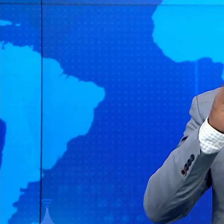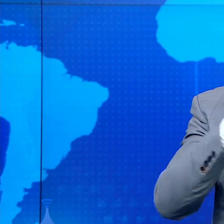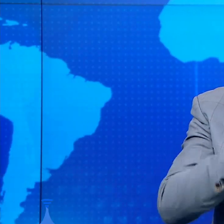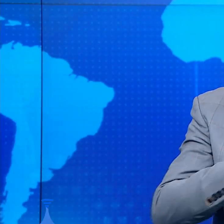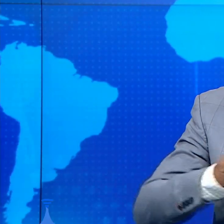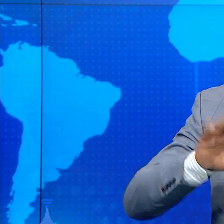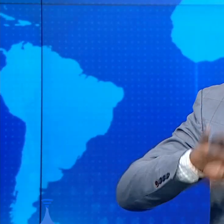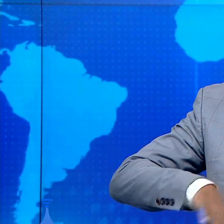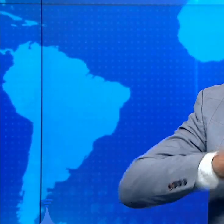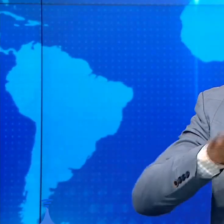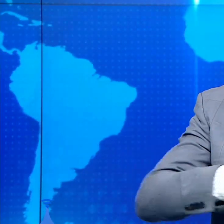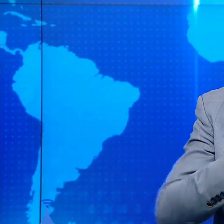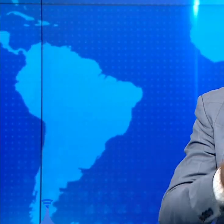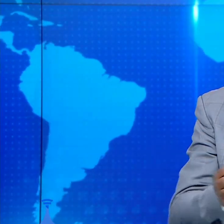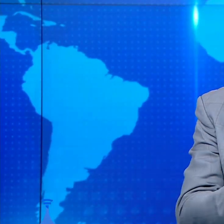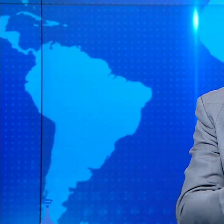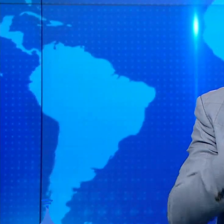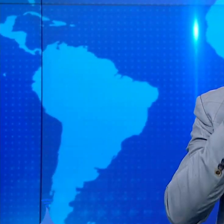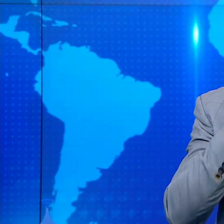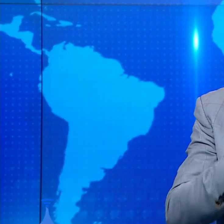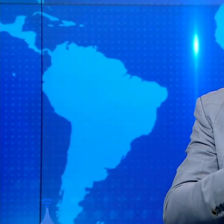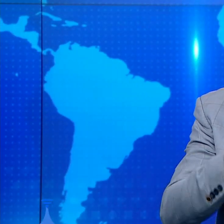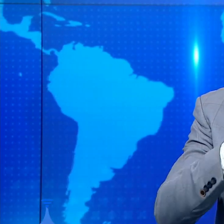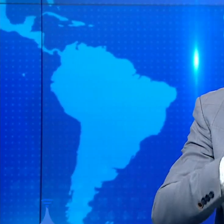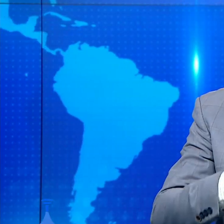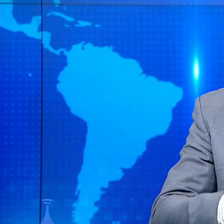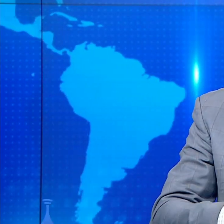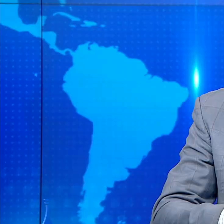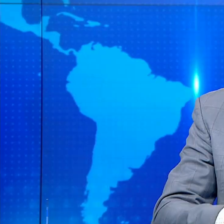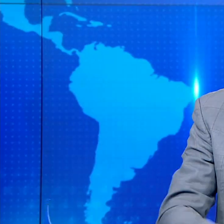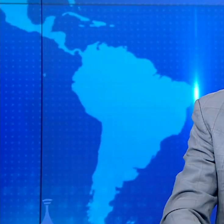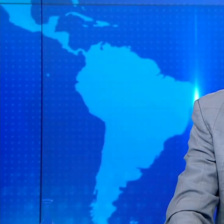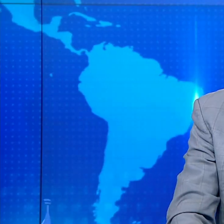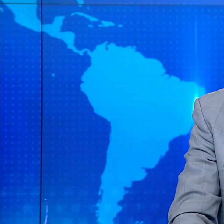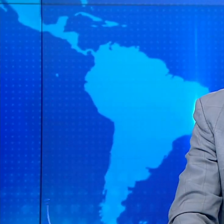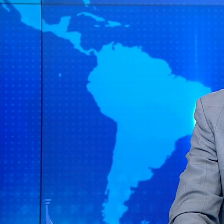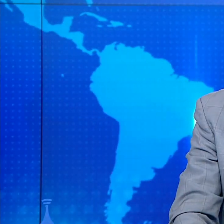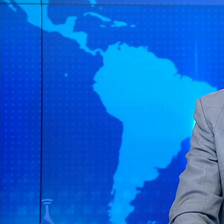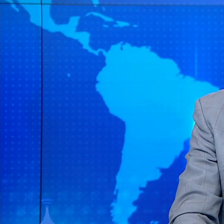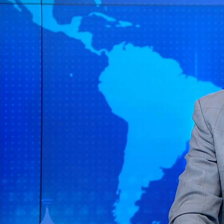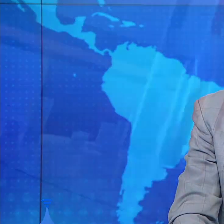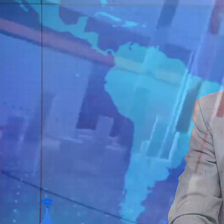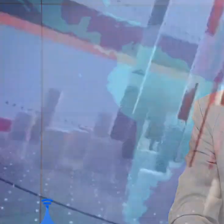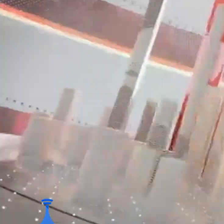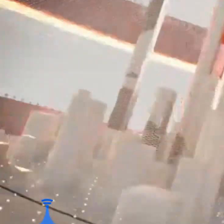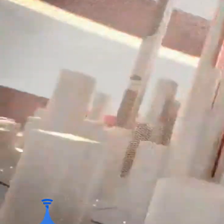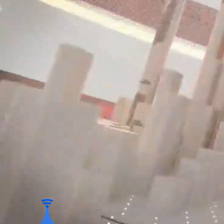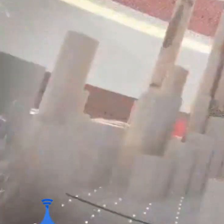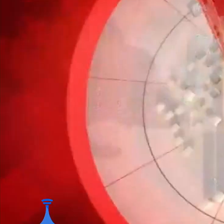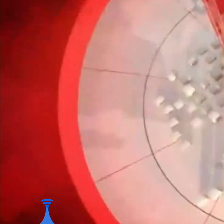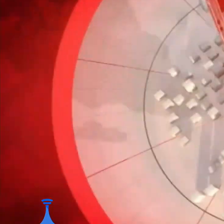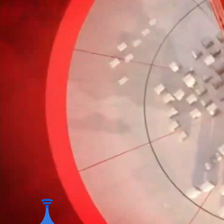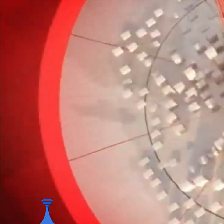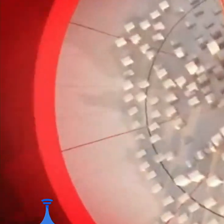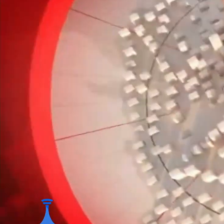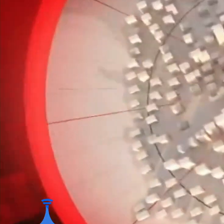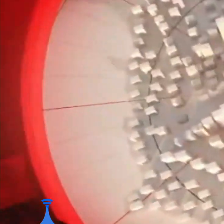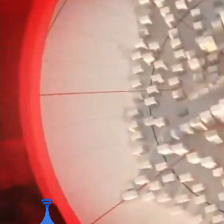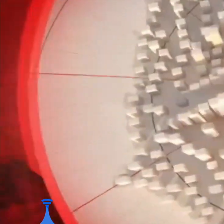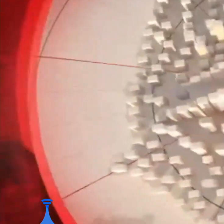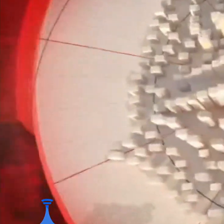ዜና አበቃ። ከቀሪ ፕሮግራሞቻችን ጋር መልካም ቆይታ።